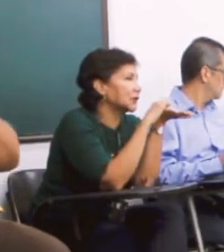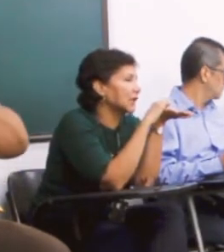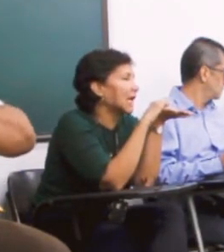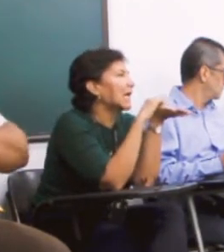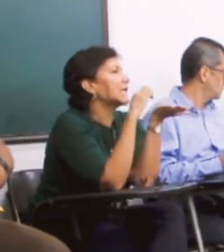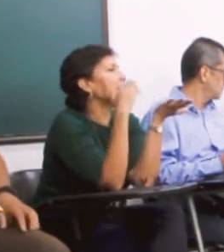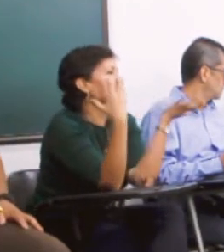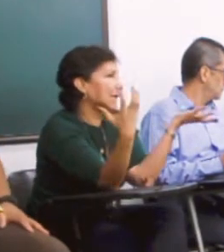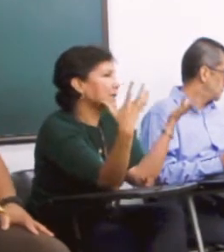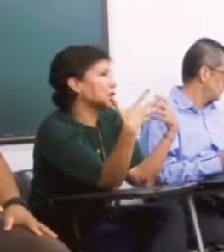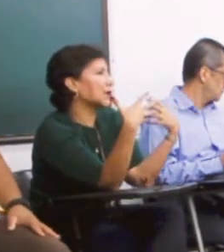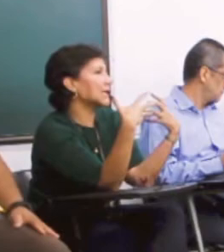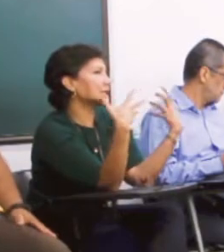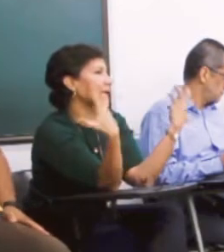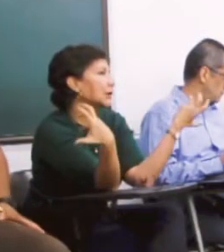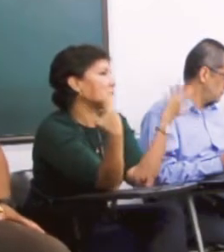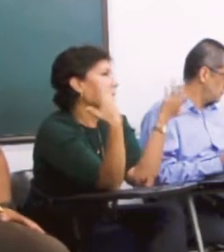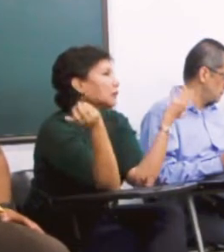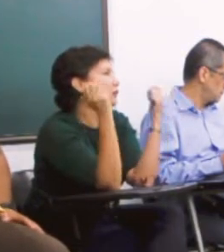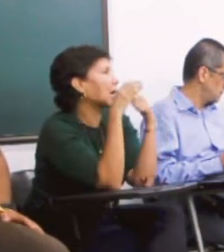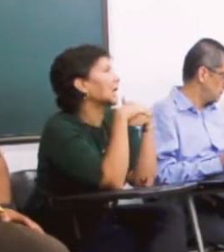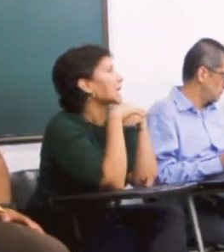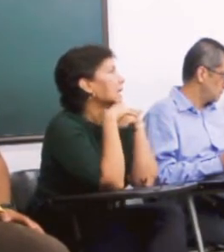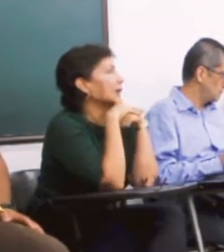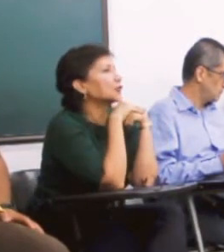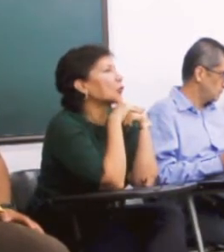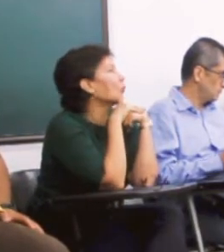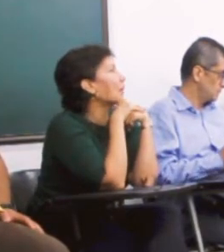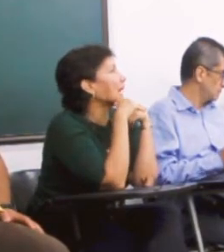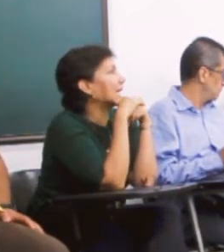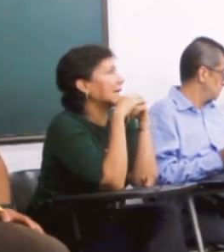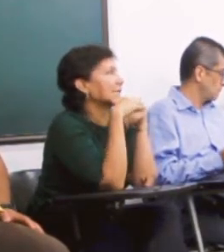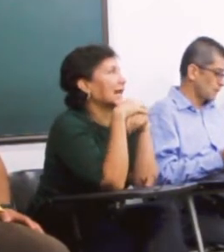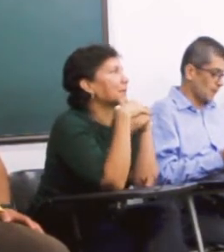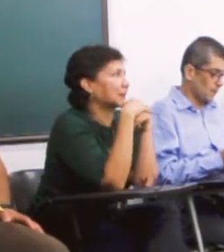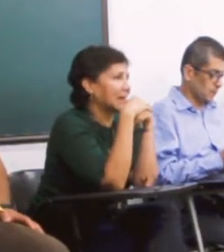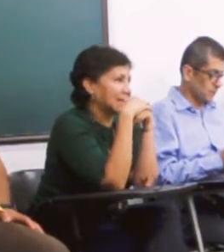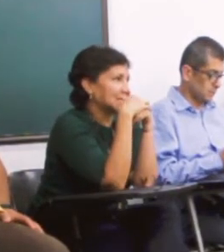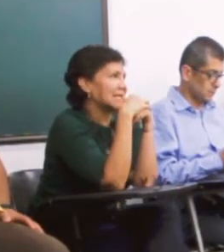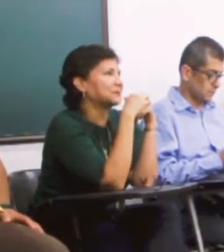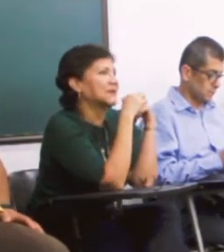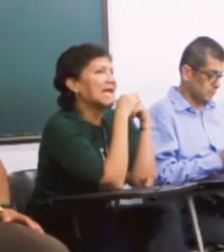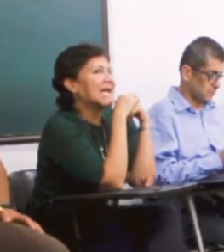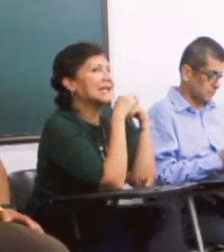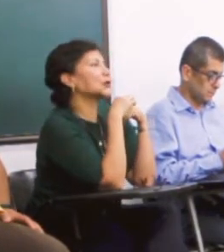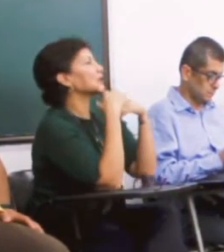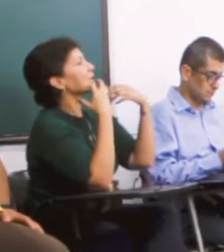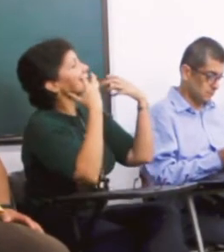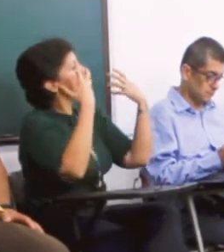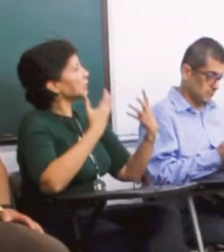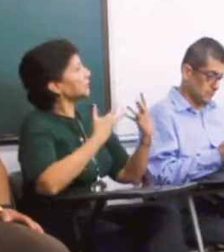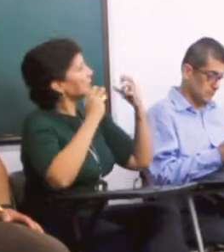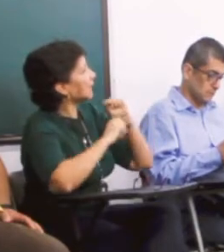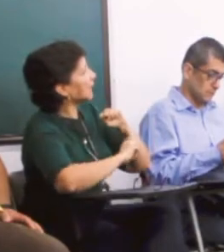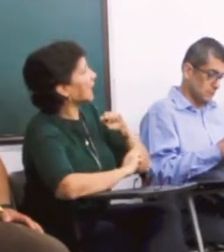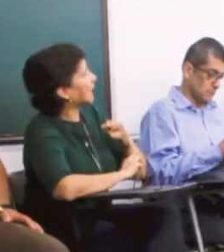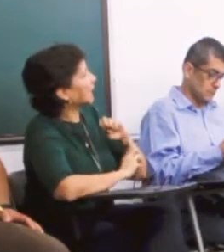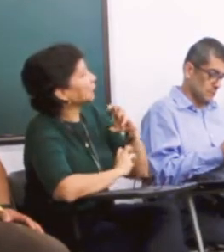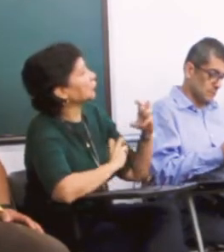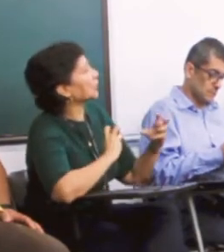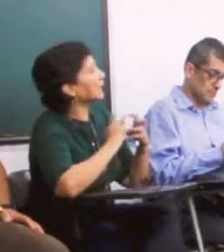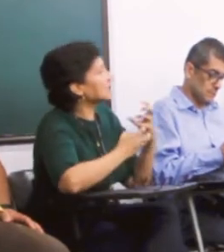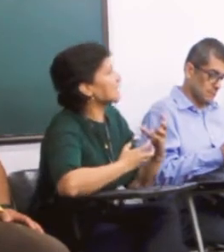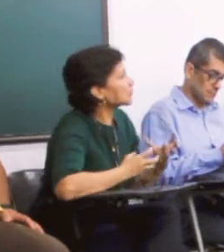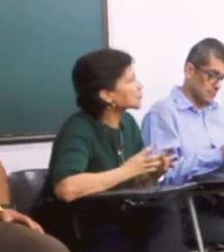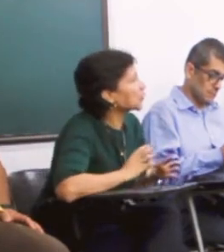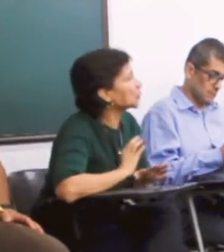de Antioquia, y en relación a esta causa que nos ocupa, que es la permanencia. Entonces les voy a invitar a que